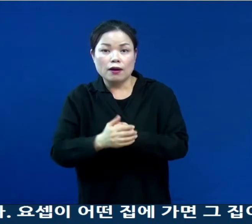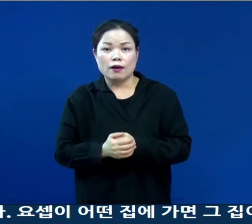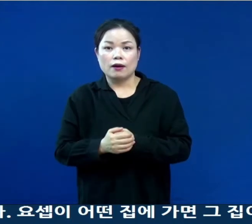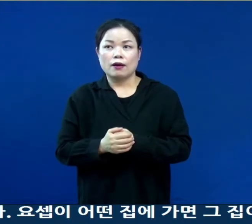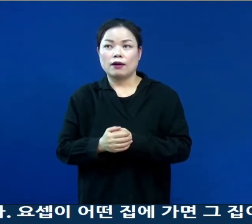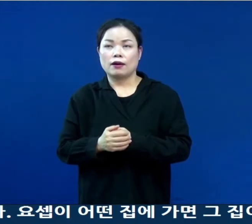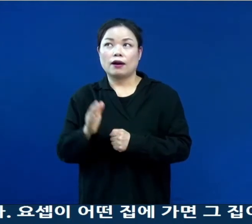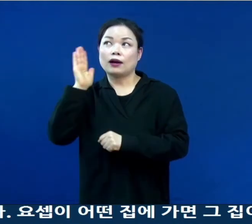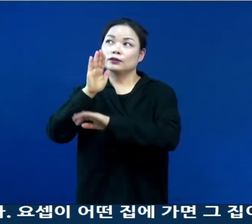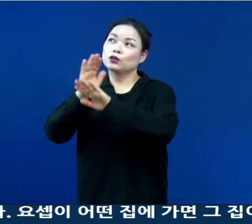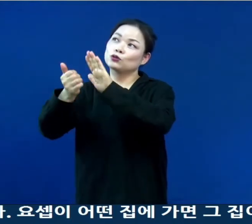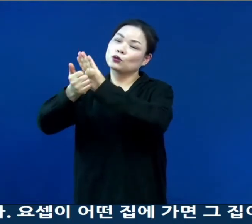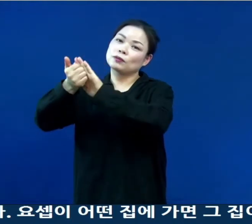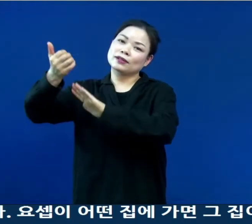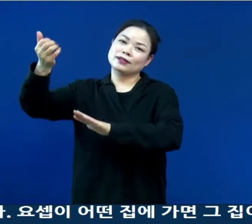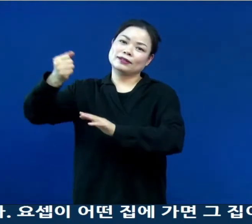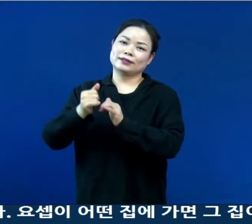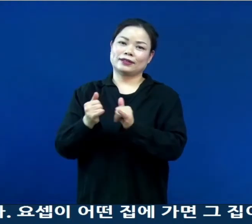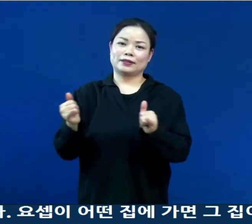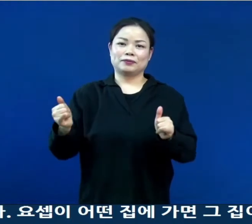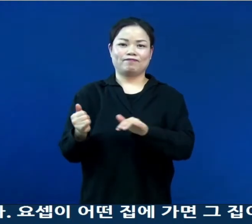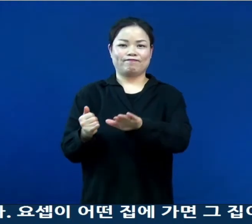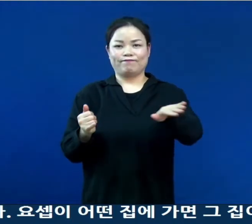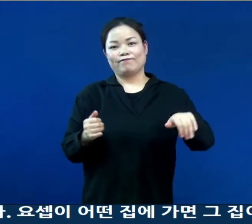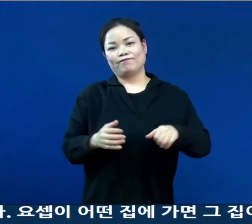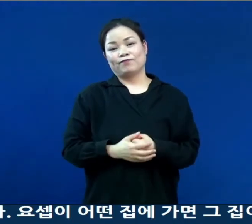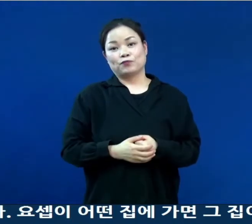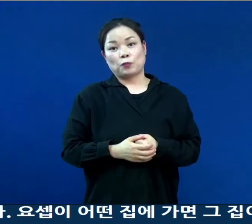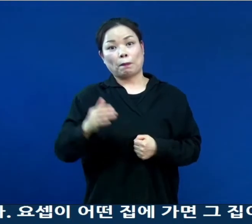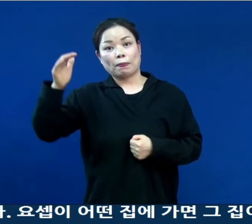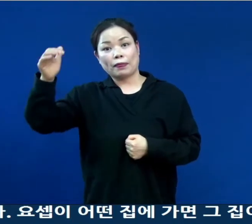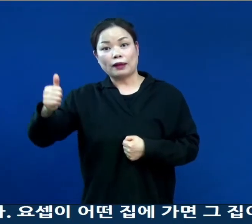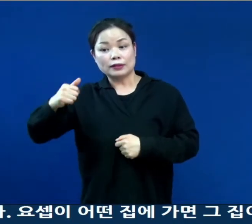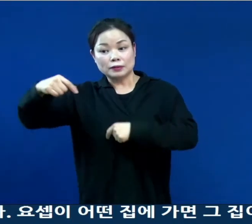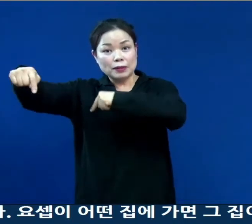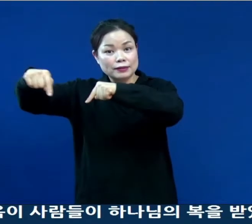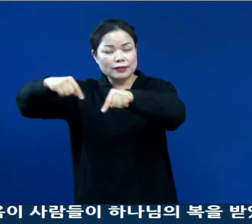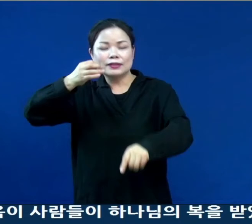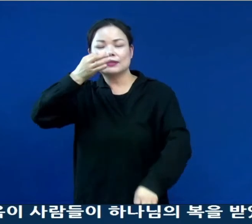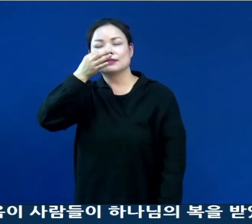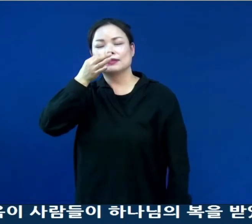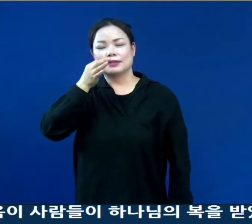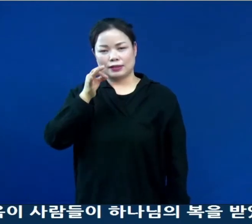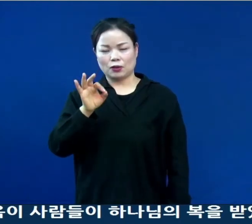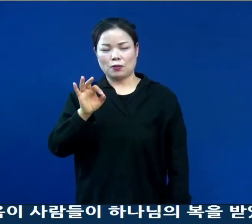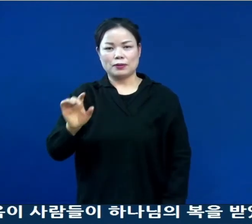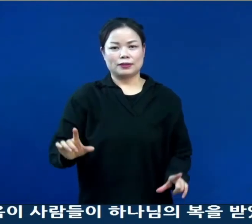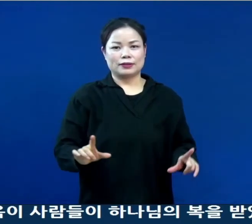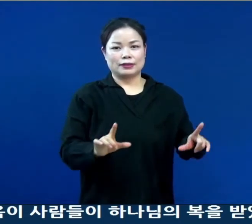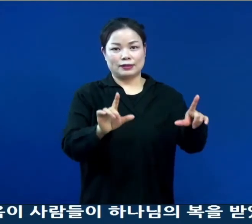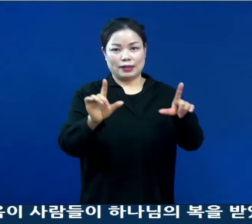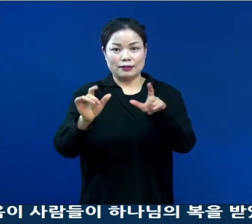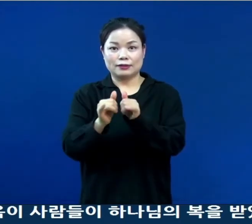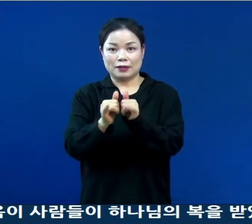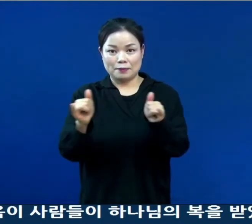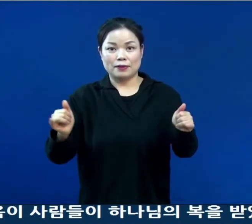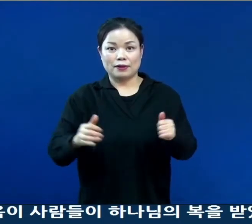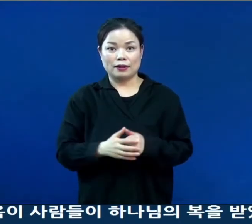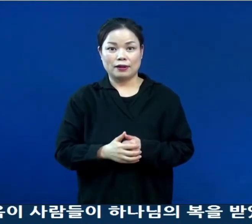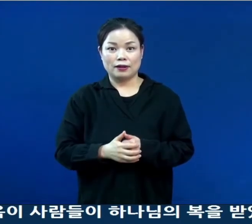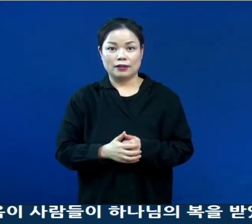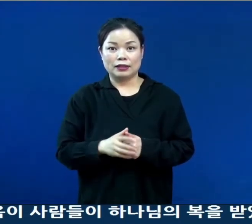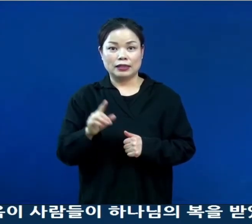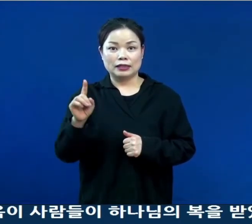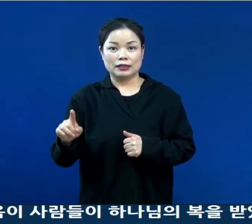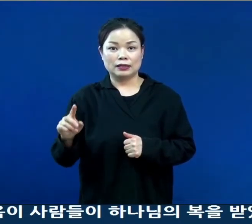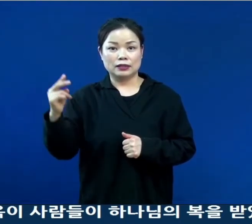우리는 하늘의 소망을 두고 살아가는 사람들입니다. 하나님의 다스리심을 인정하면서 살아가는 사람들입니다.